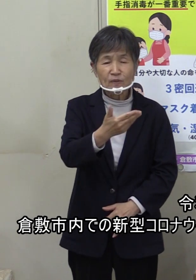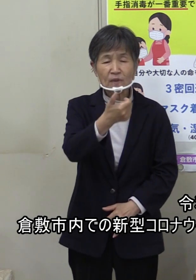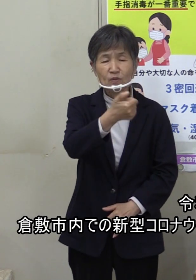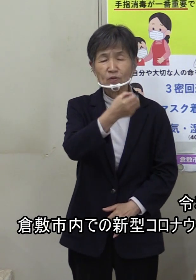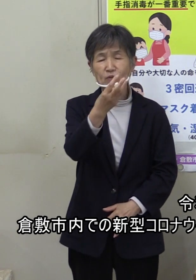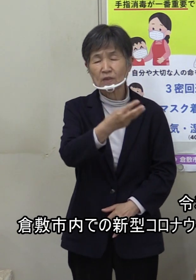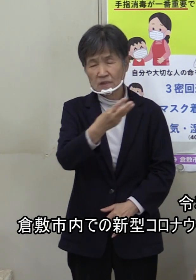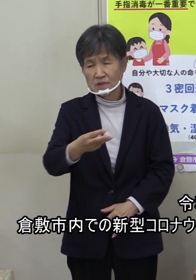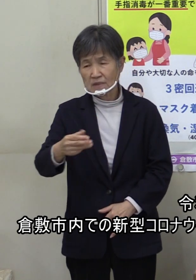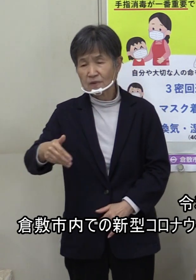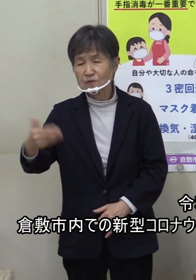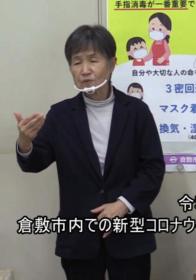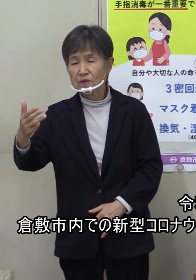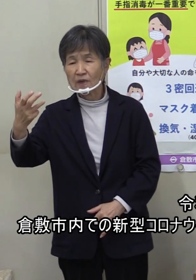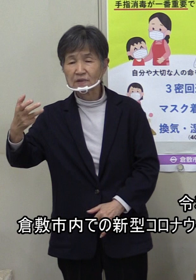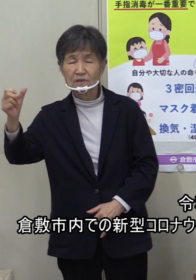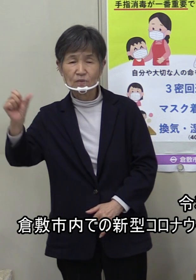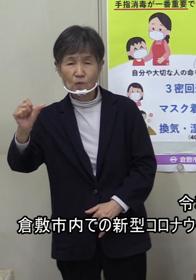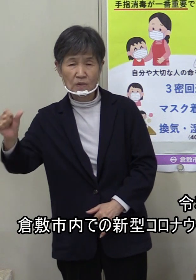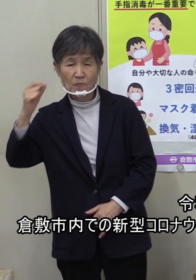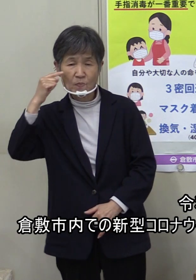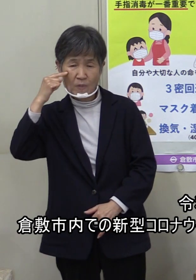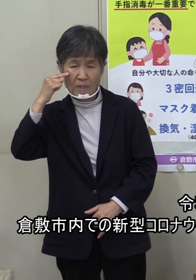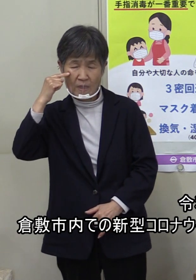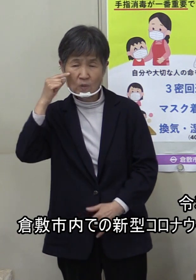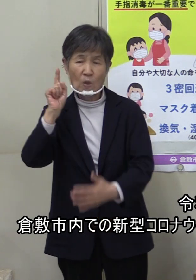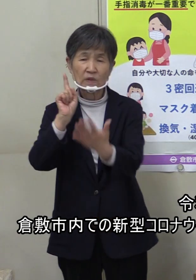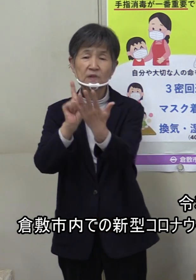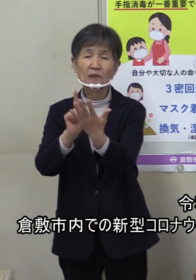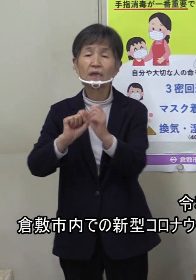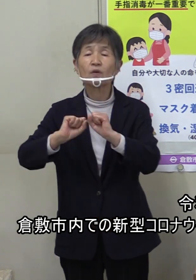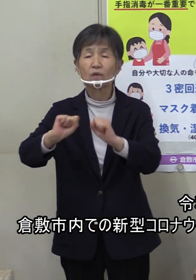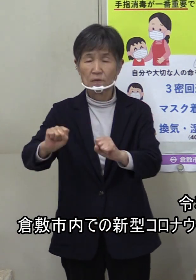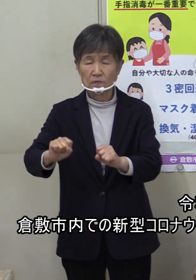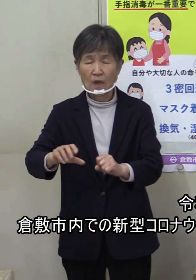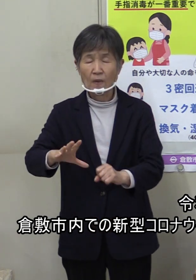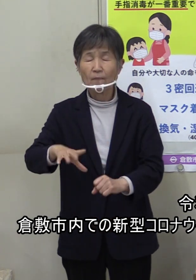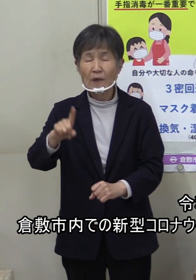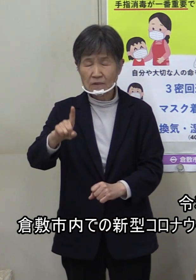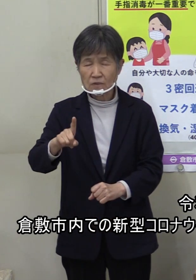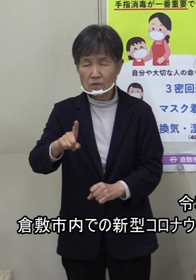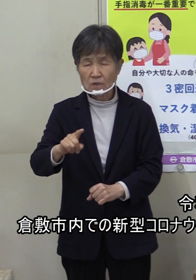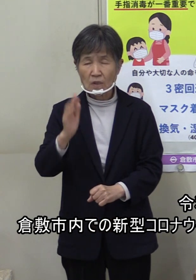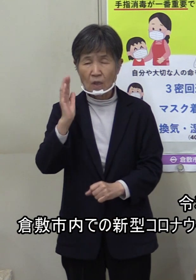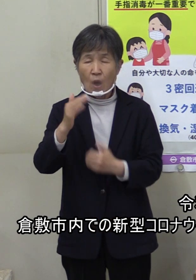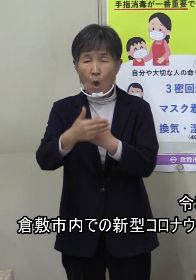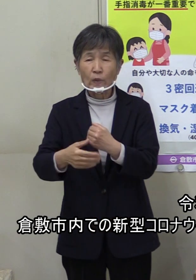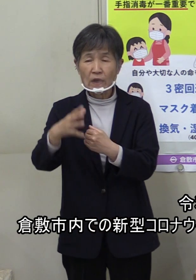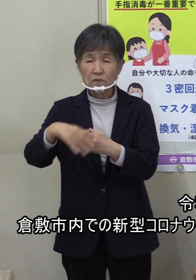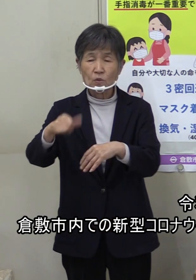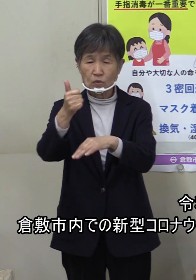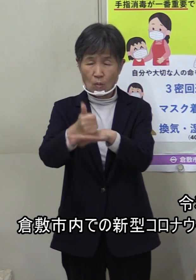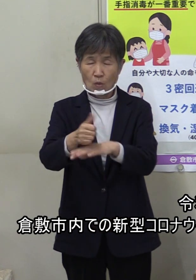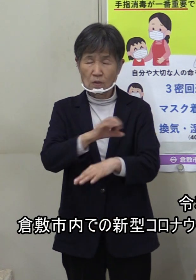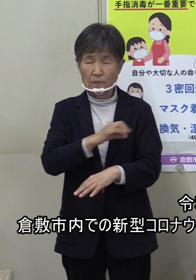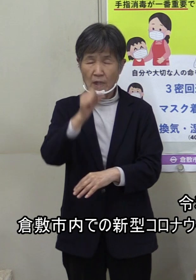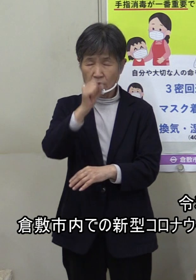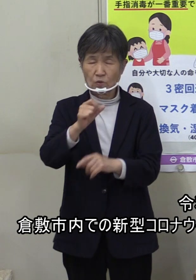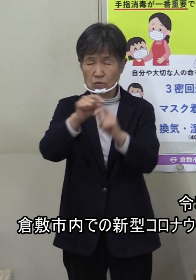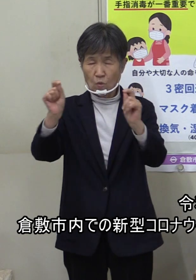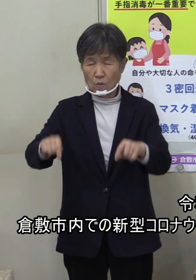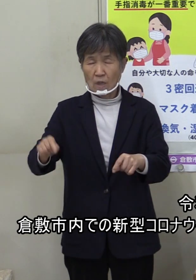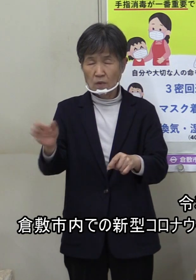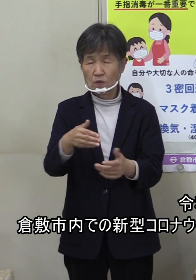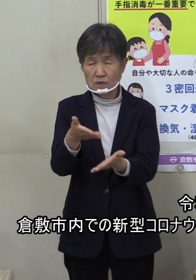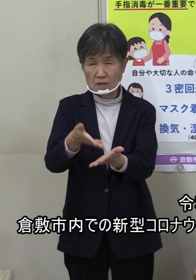985例目の発生に伴う記者会見を行います。まずはじめに倉敷市保健所と消化から説明を行います